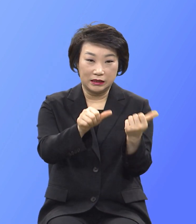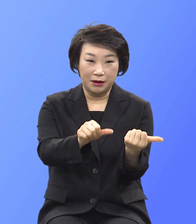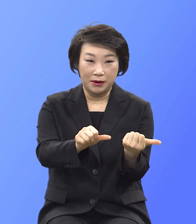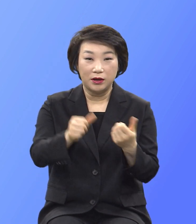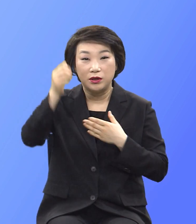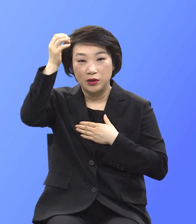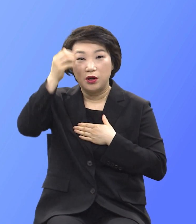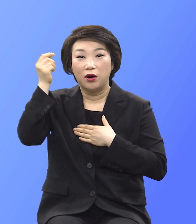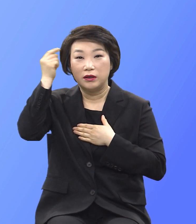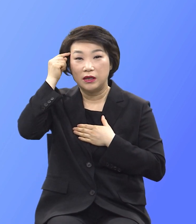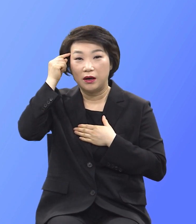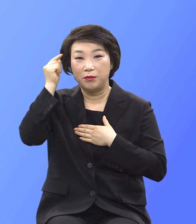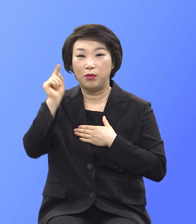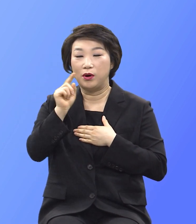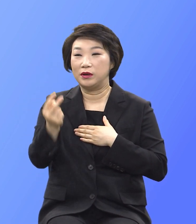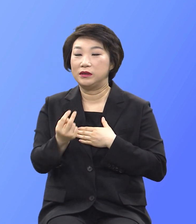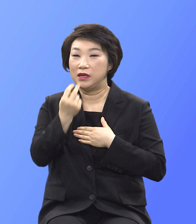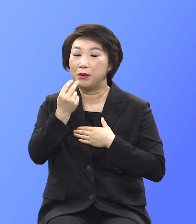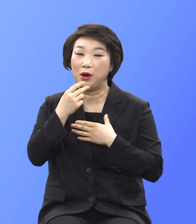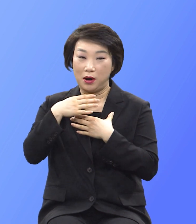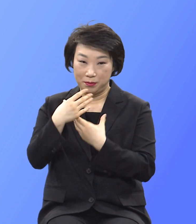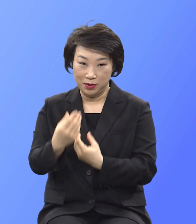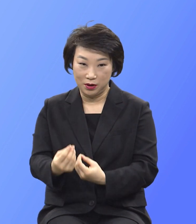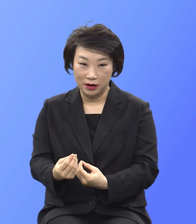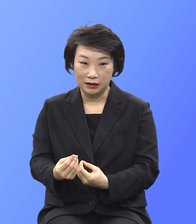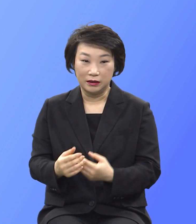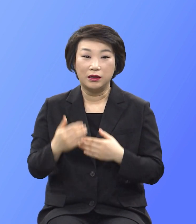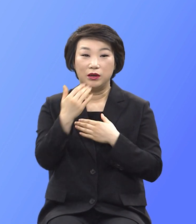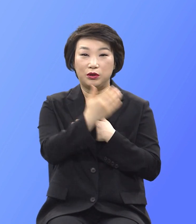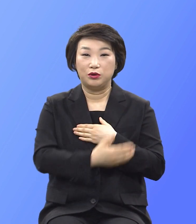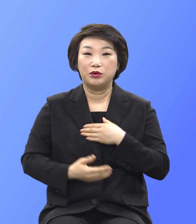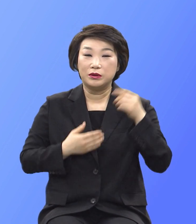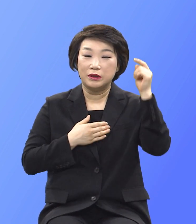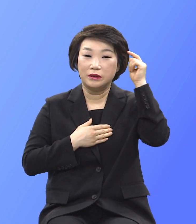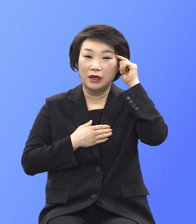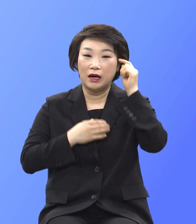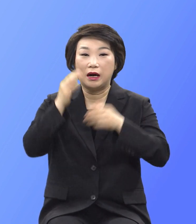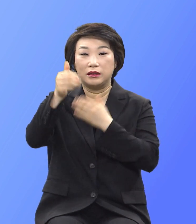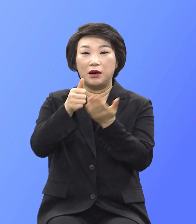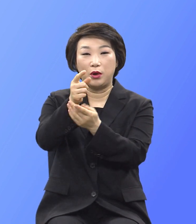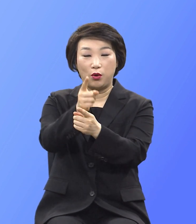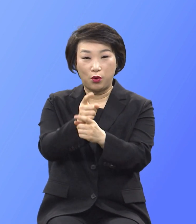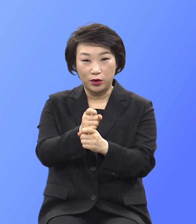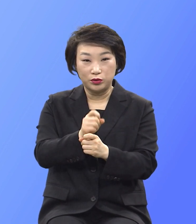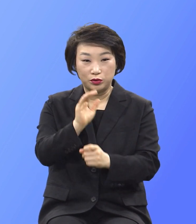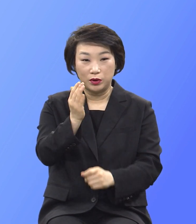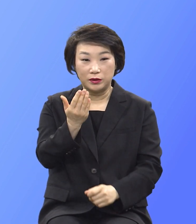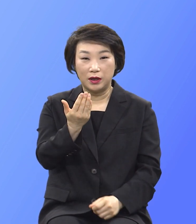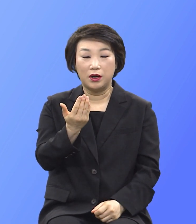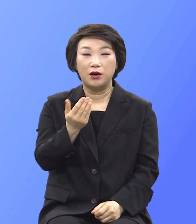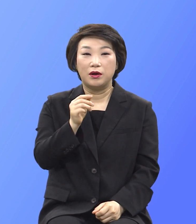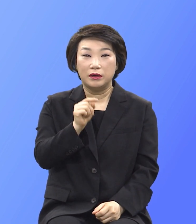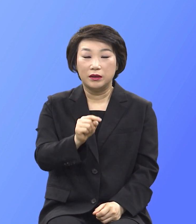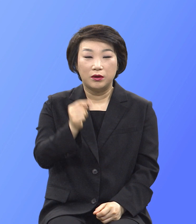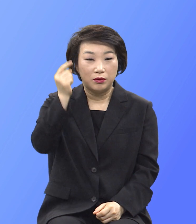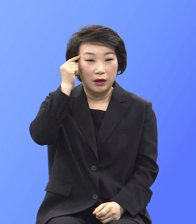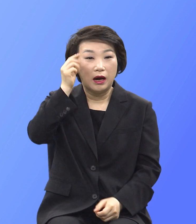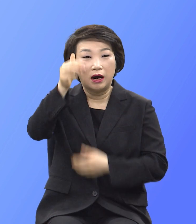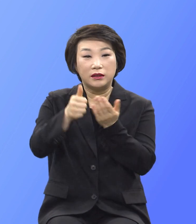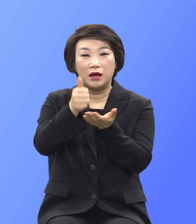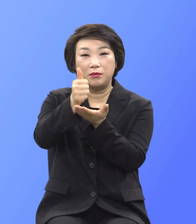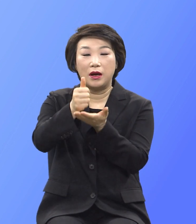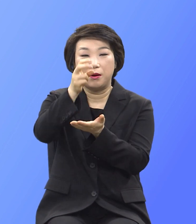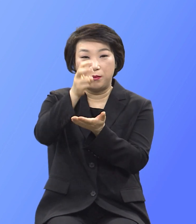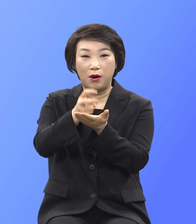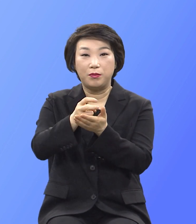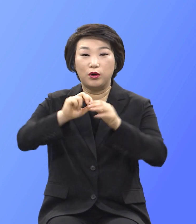생각은 사망이요 영의 생각은 생명과 평안이니라. 육신의 생각은 하나님과 원수가